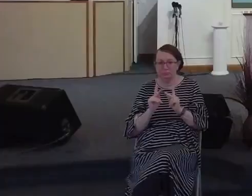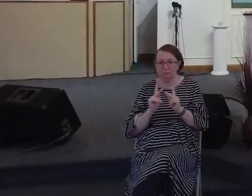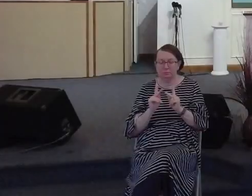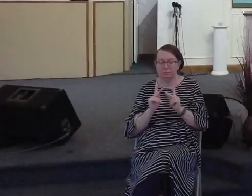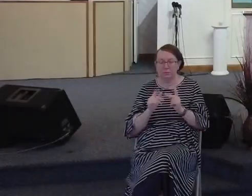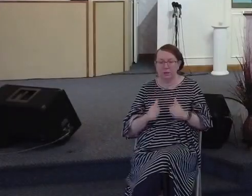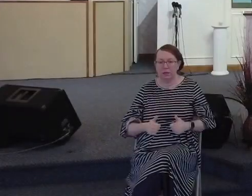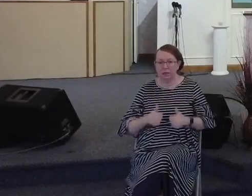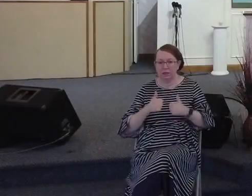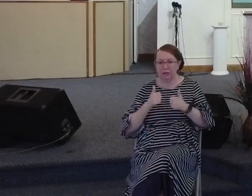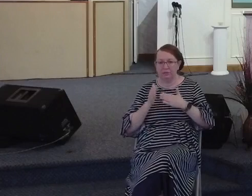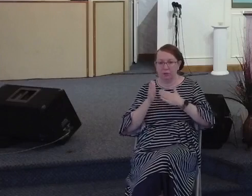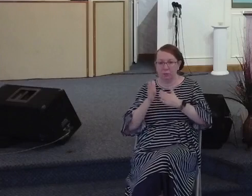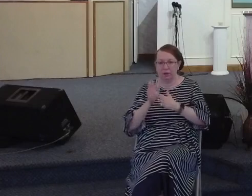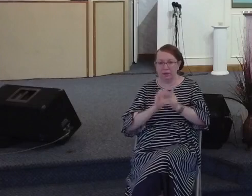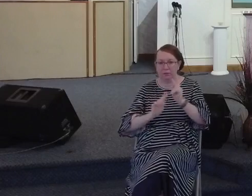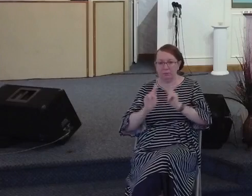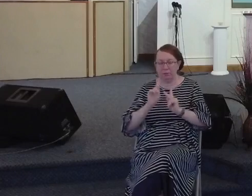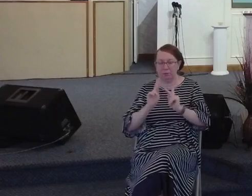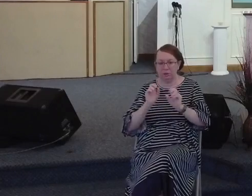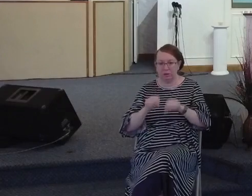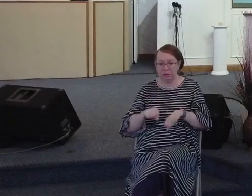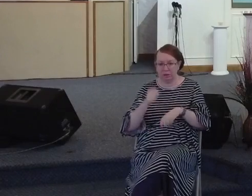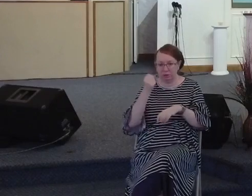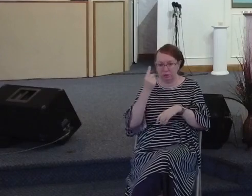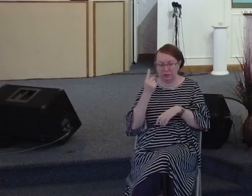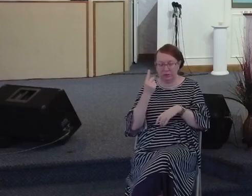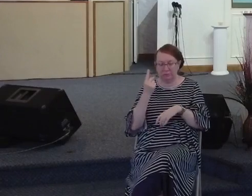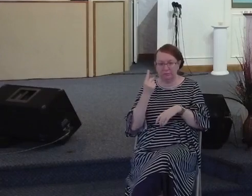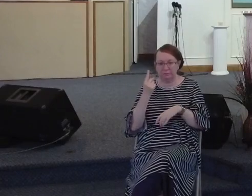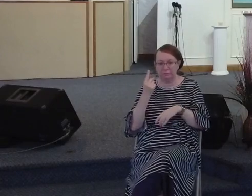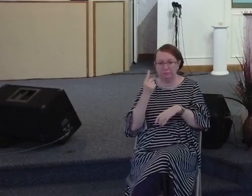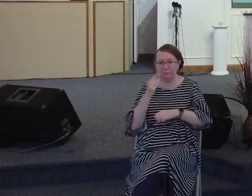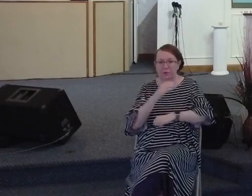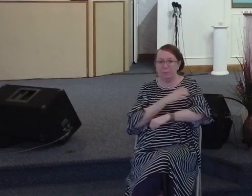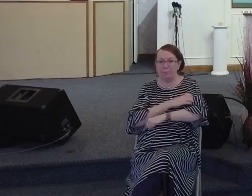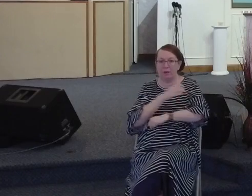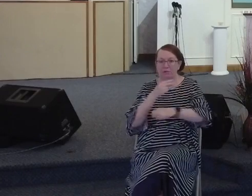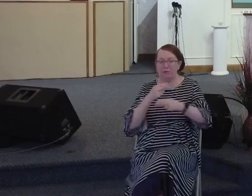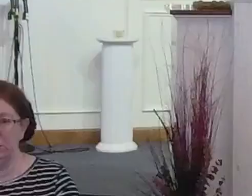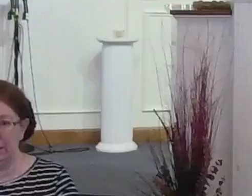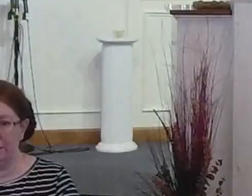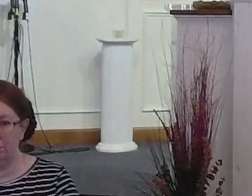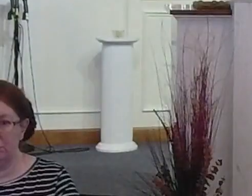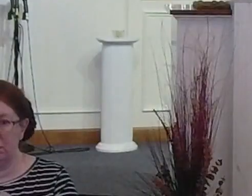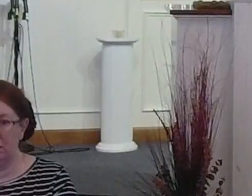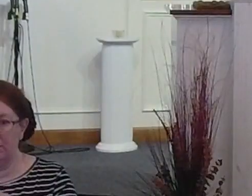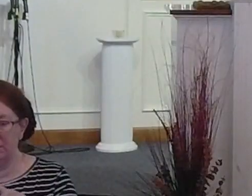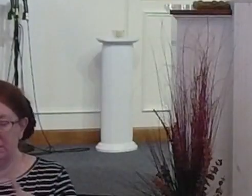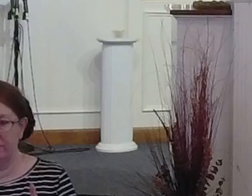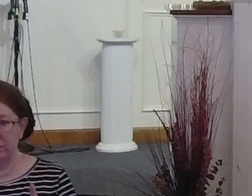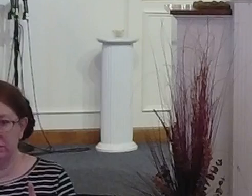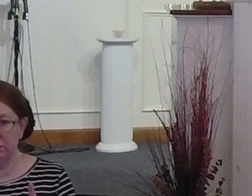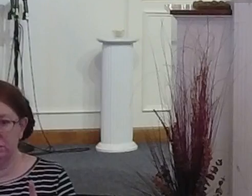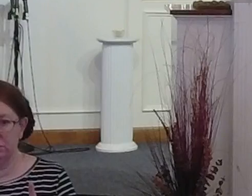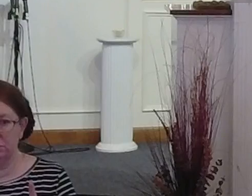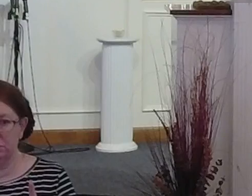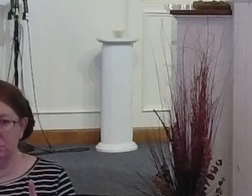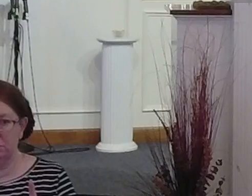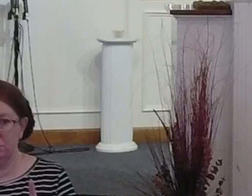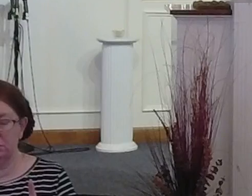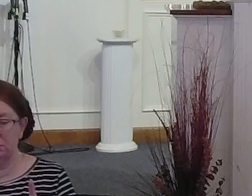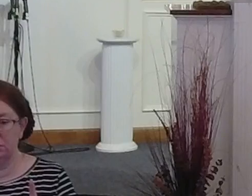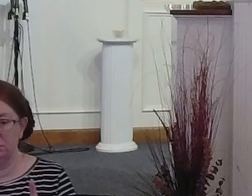este milagro y había vivido su vida de una manera que toda la humanidad podía entender,